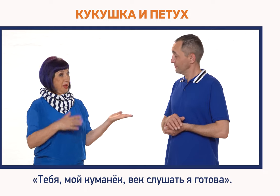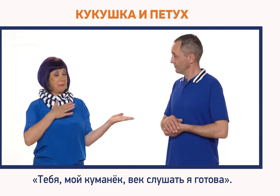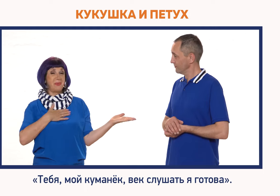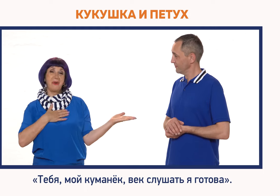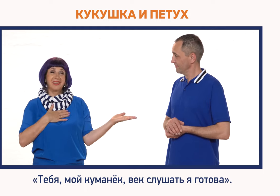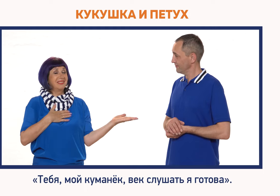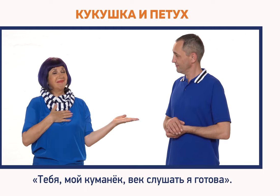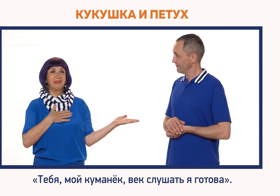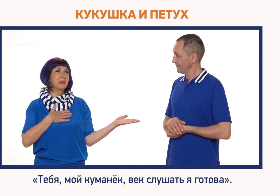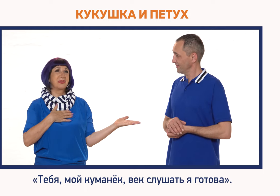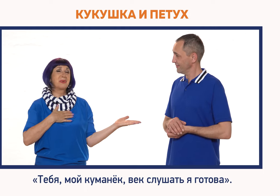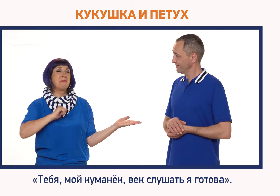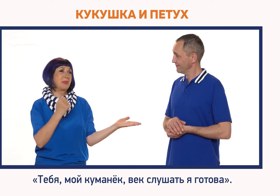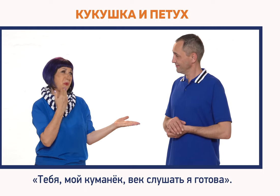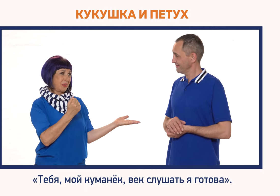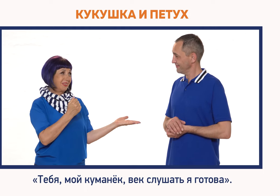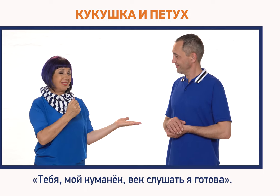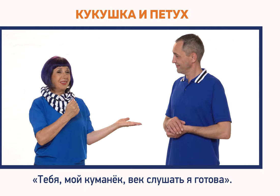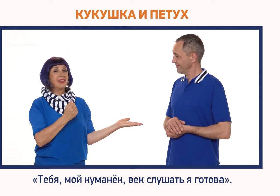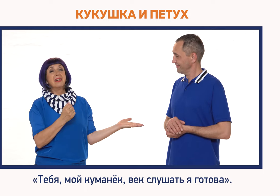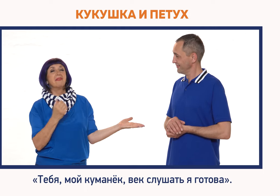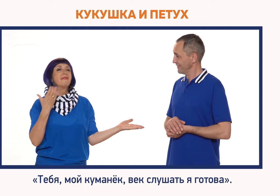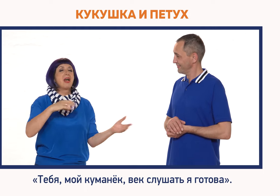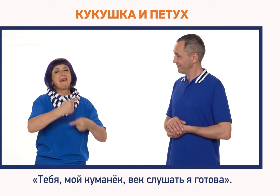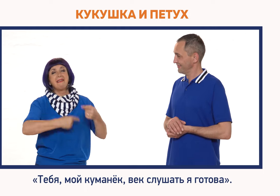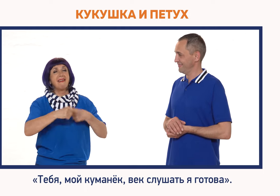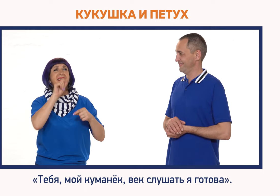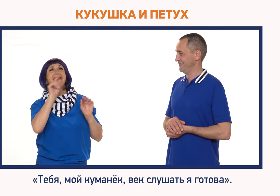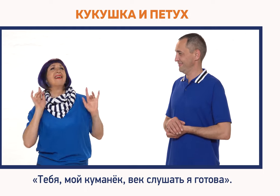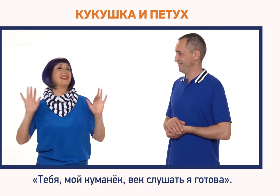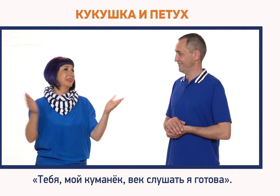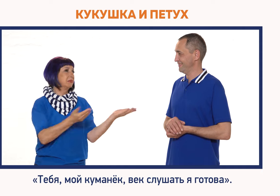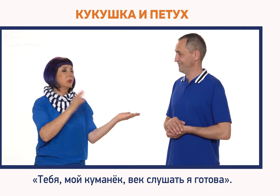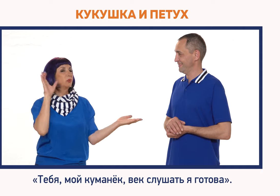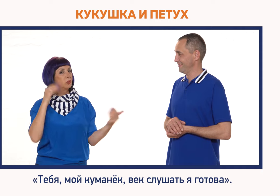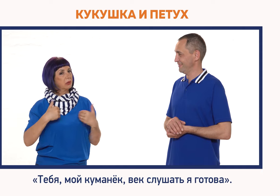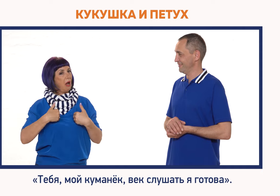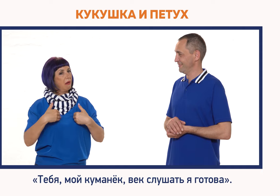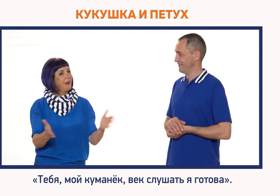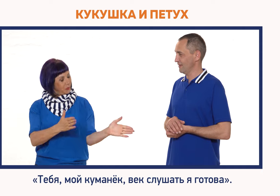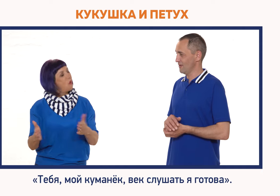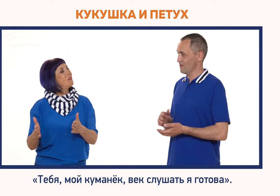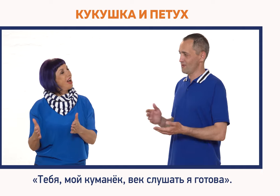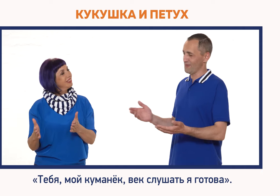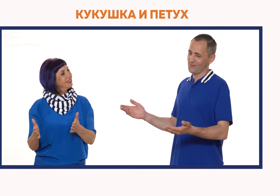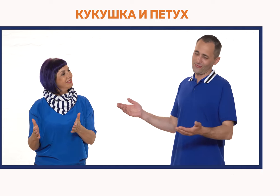Тебя, мой куманек, век слушать я готова.